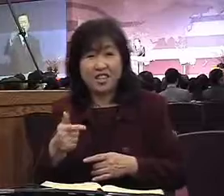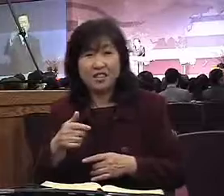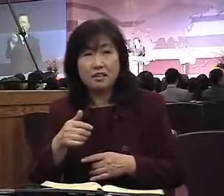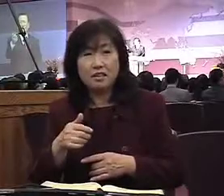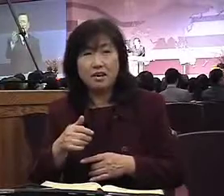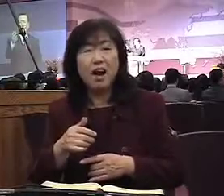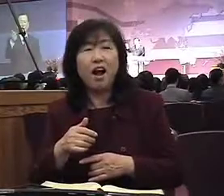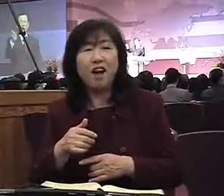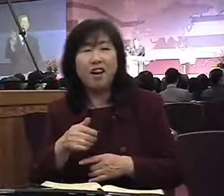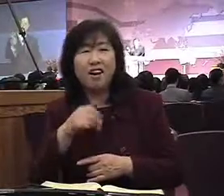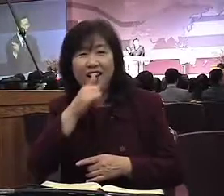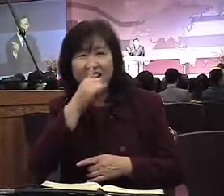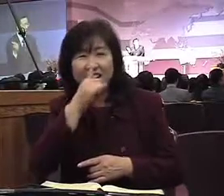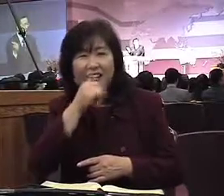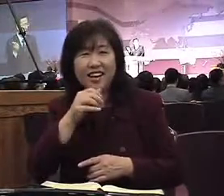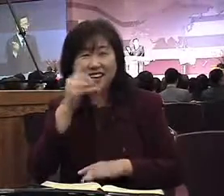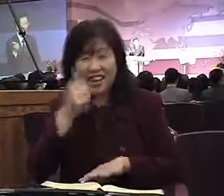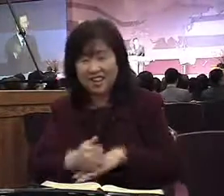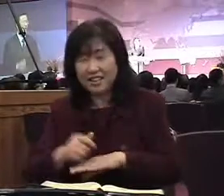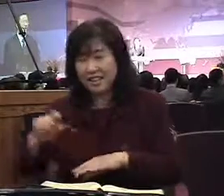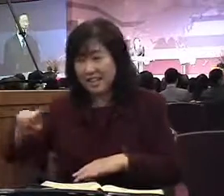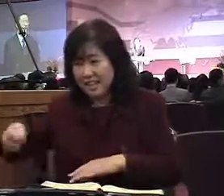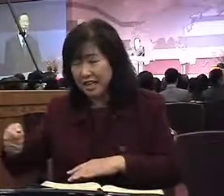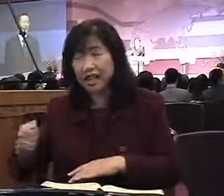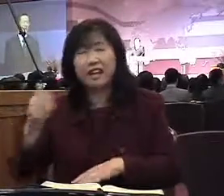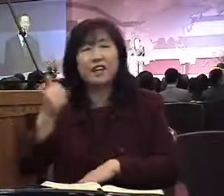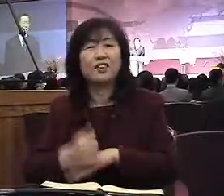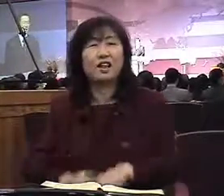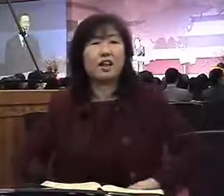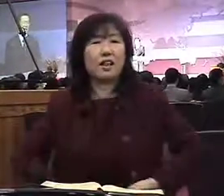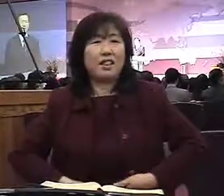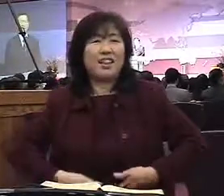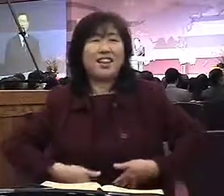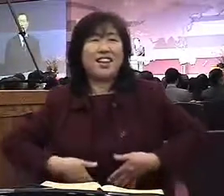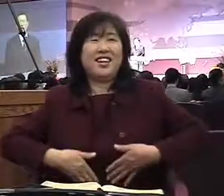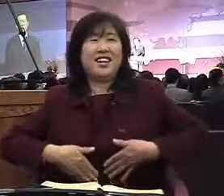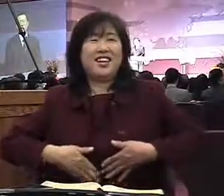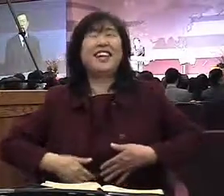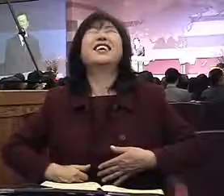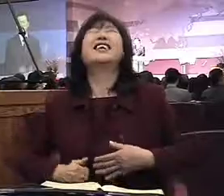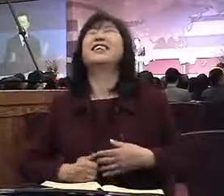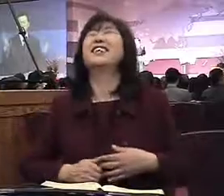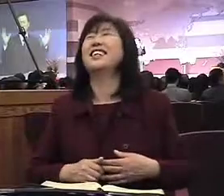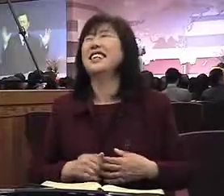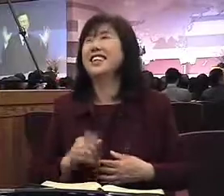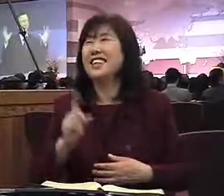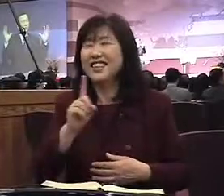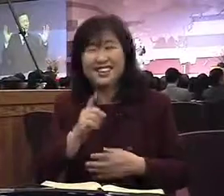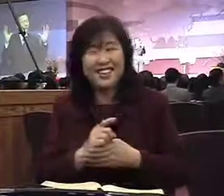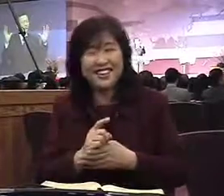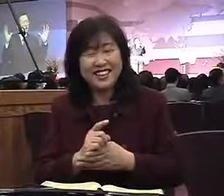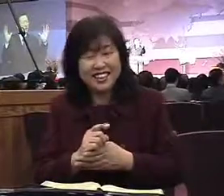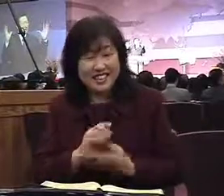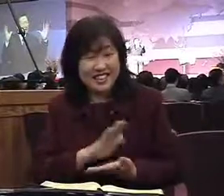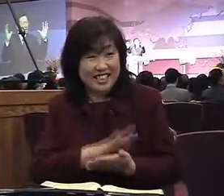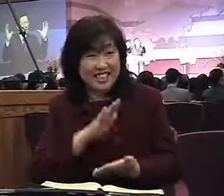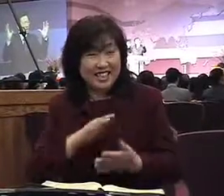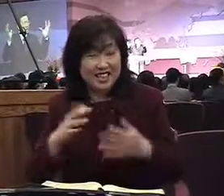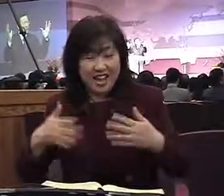근데 그걸 이제 돌리니까 나중에 히터가 나와요. 그래서 야 아무리 정말 뜨거운